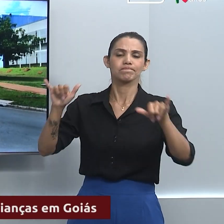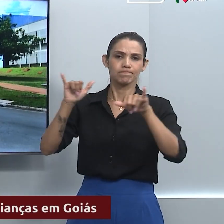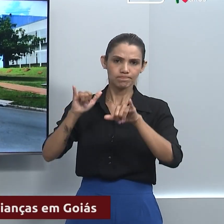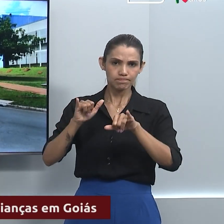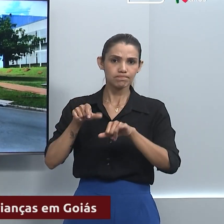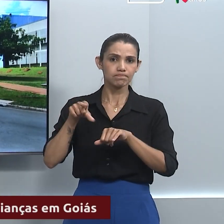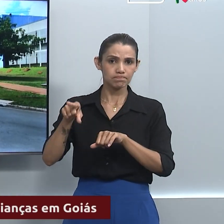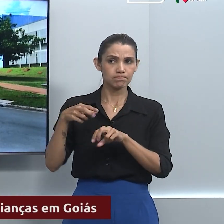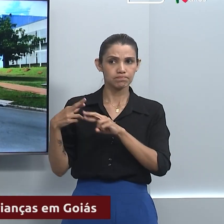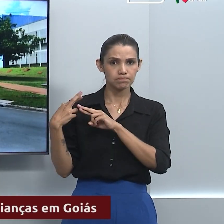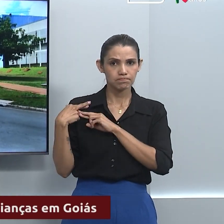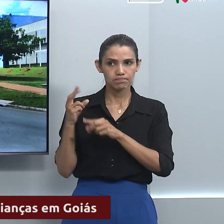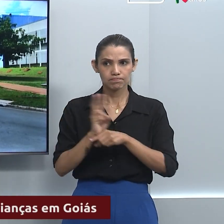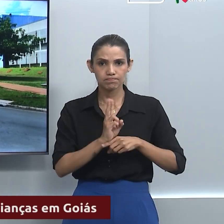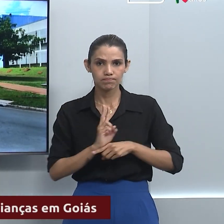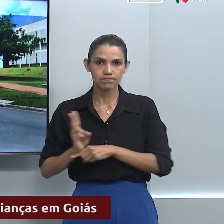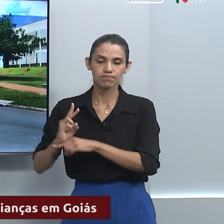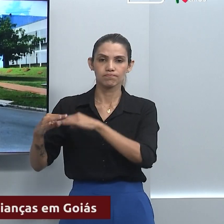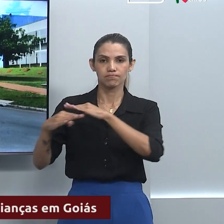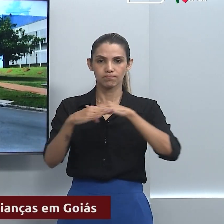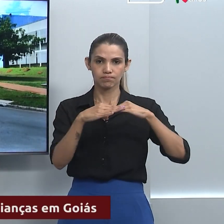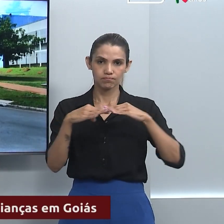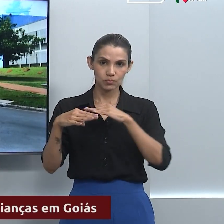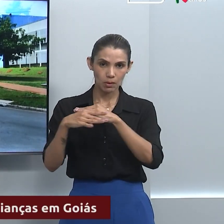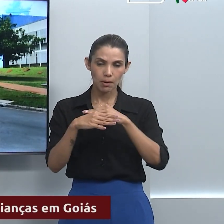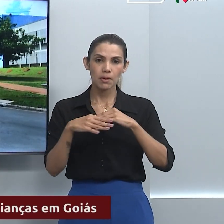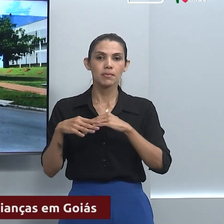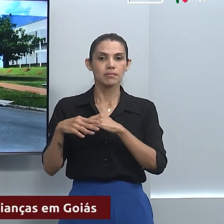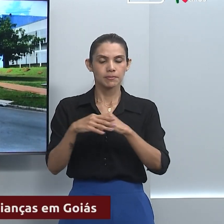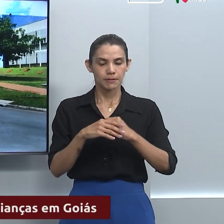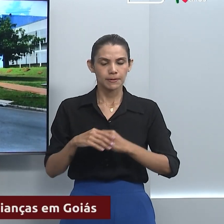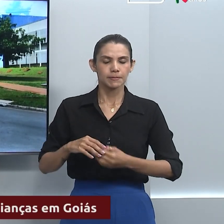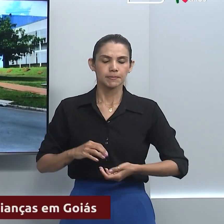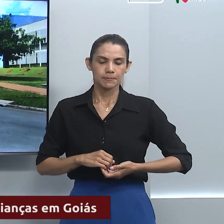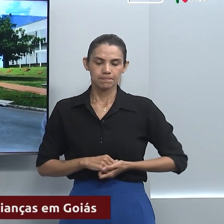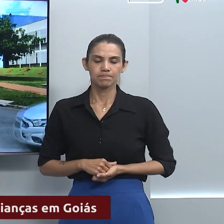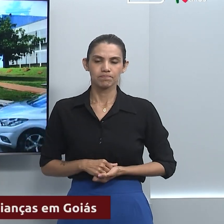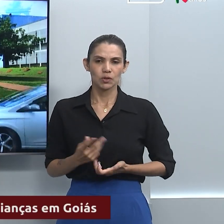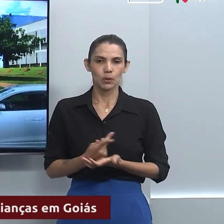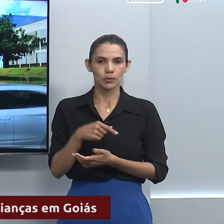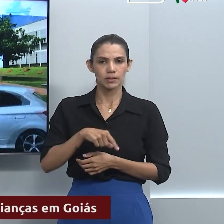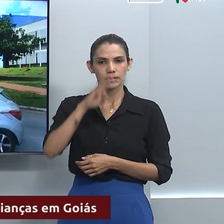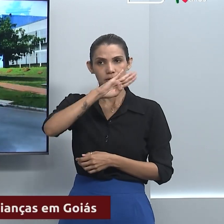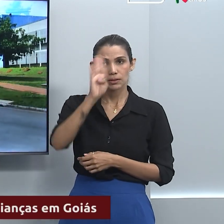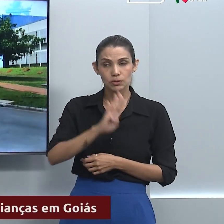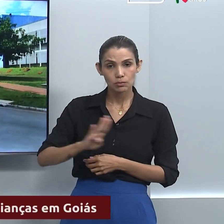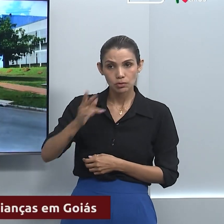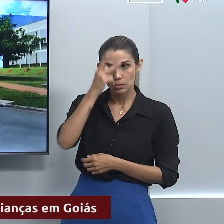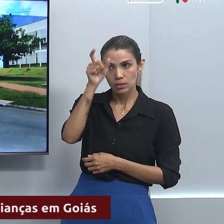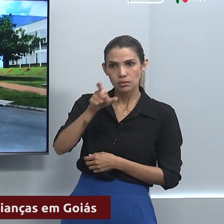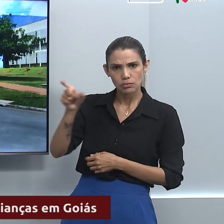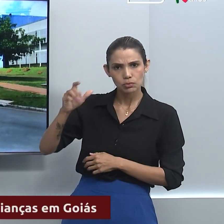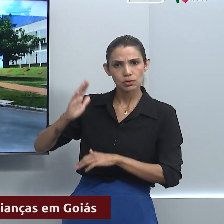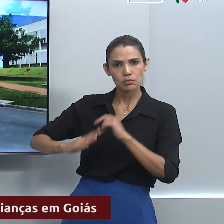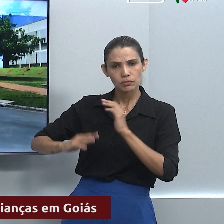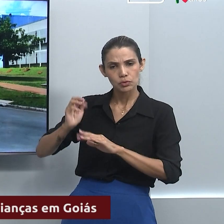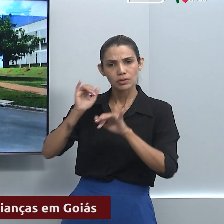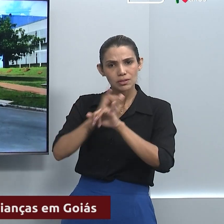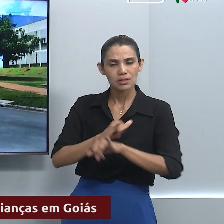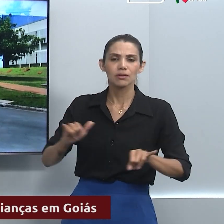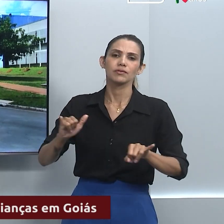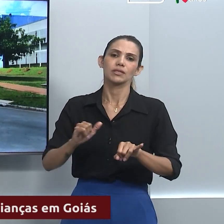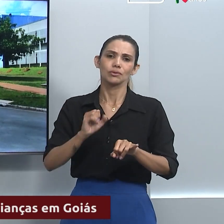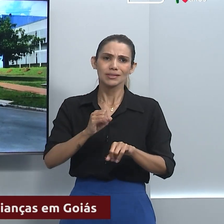Trânsito, e fica acompanhando de perto toda essa situação no país inteiro. Especialistas dizem que a educação pode